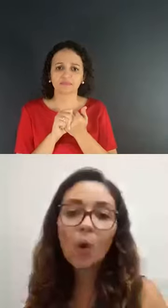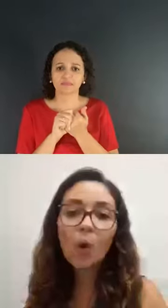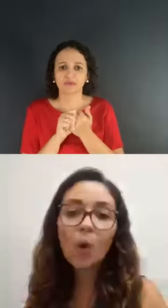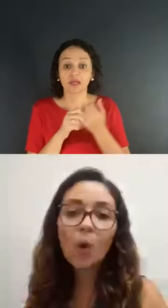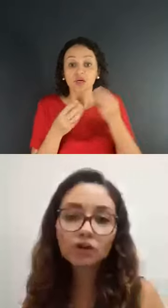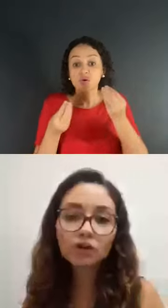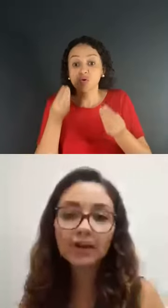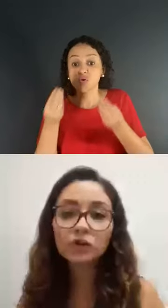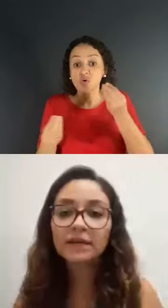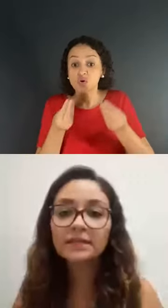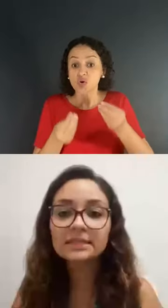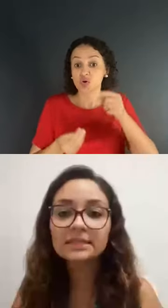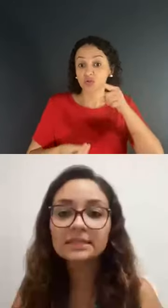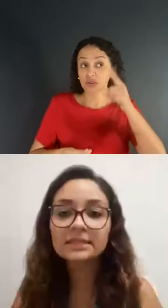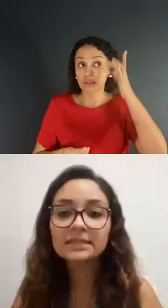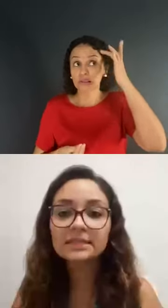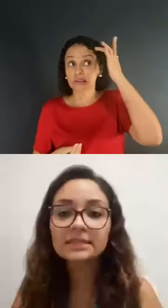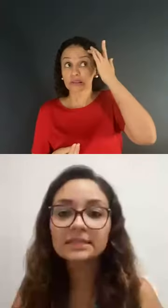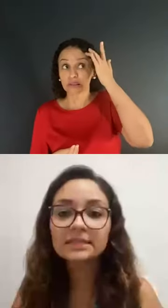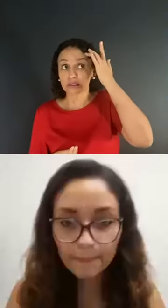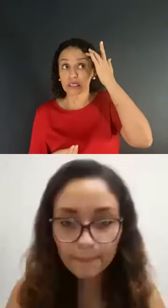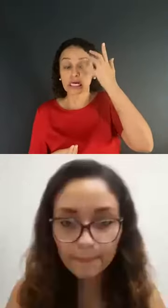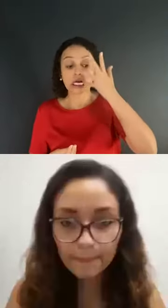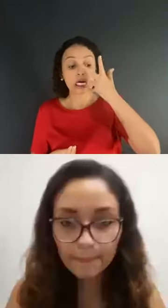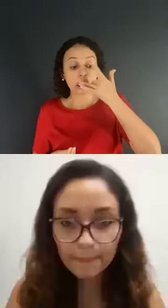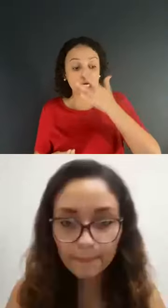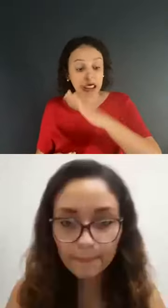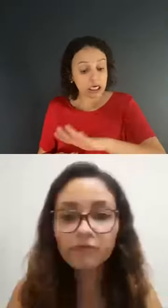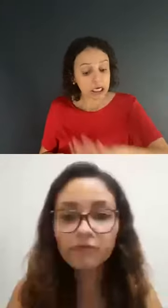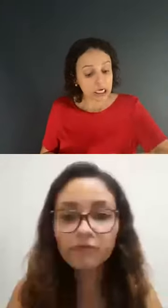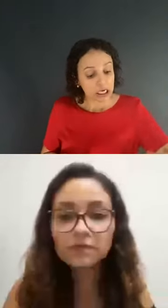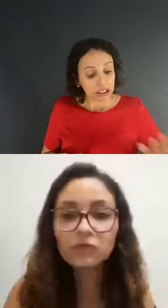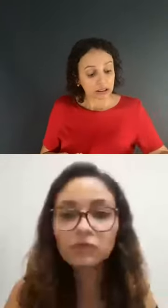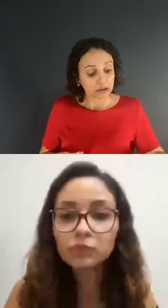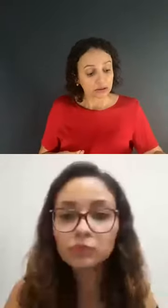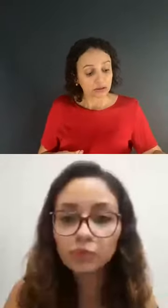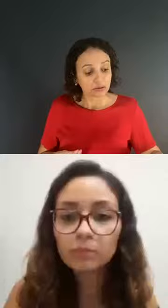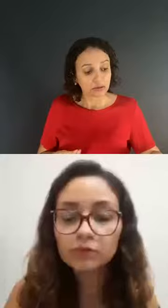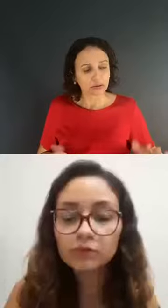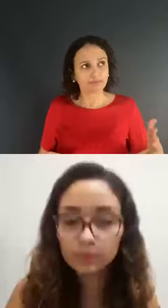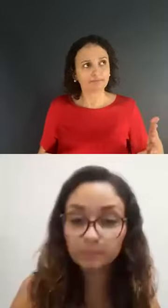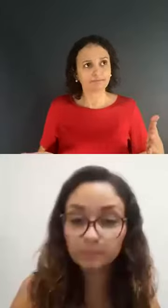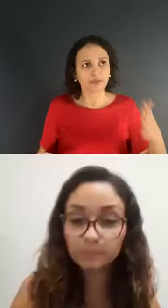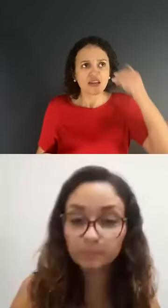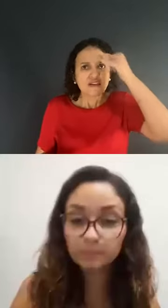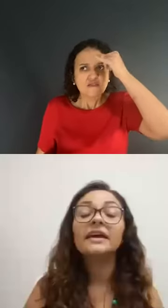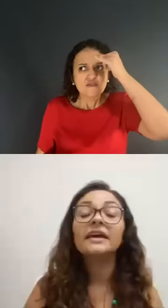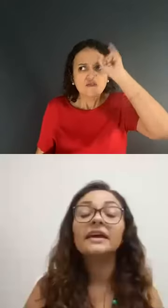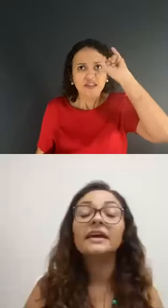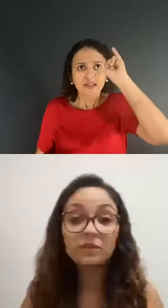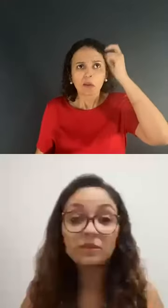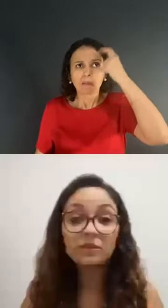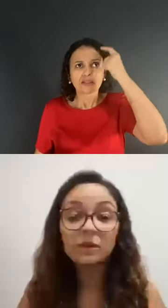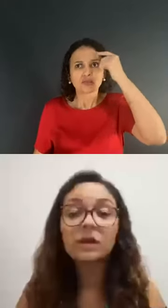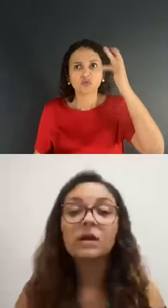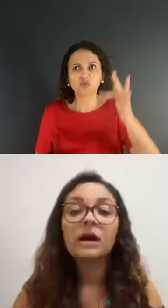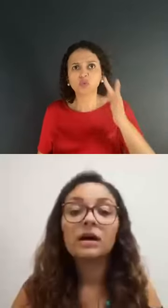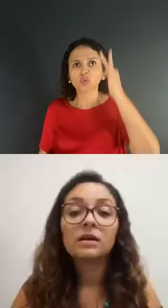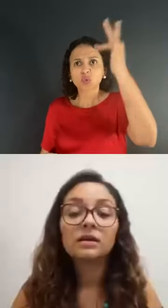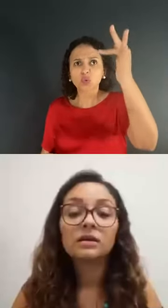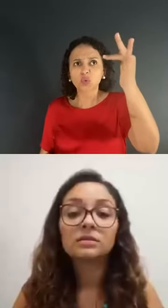Como você acha que a educação de uma criança pode evitar a formação de um futuro abusador?